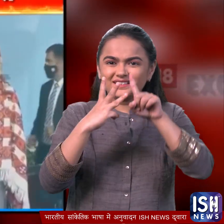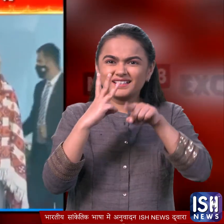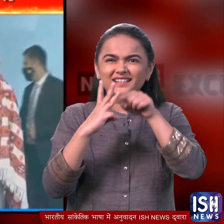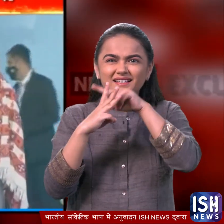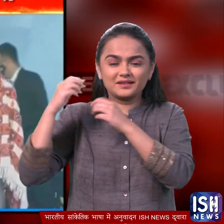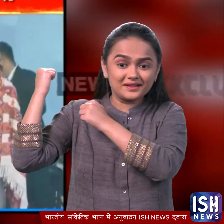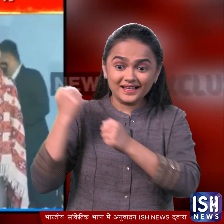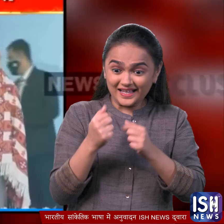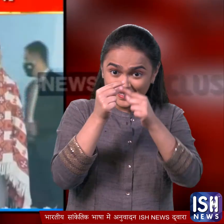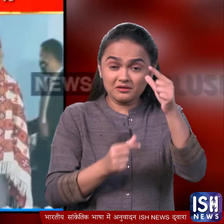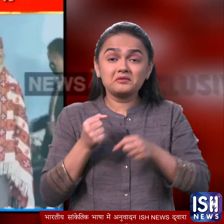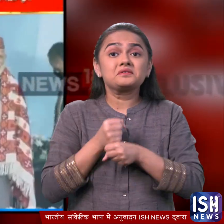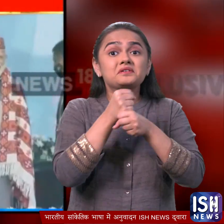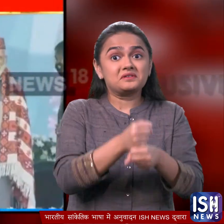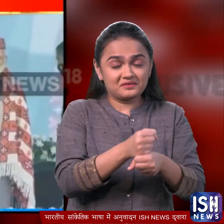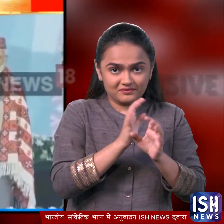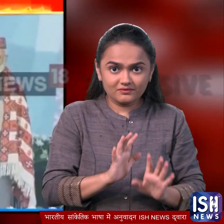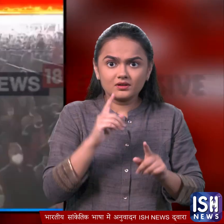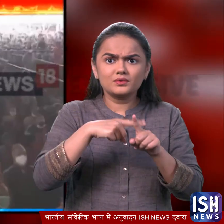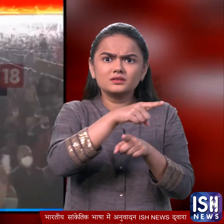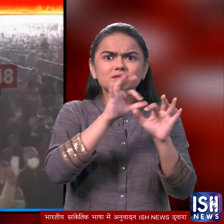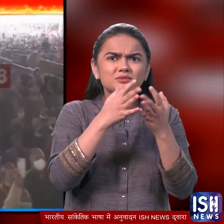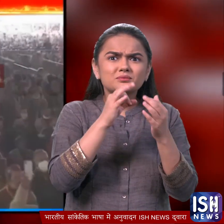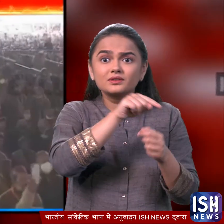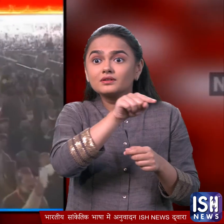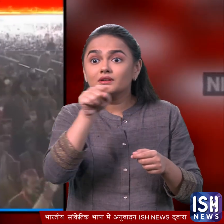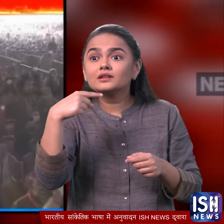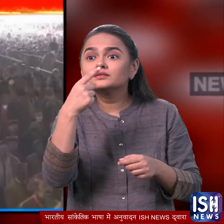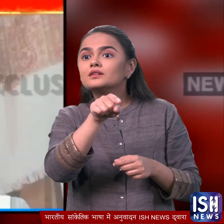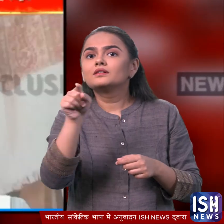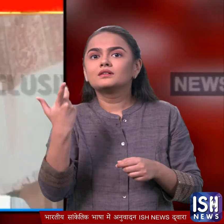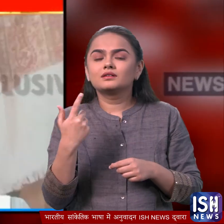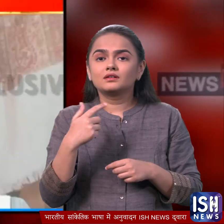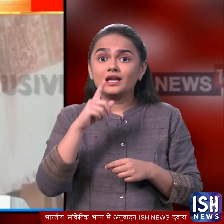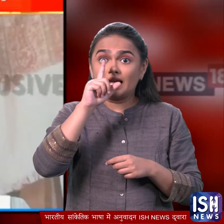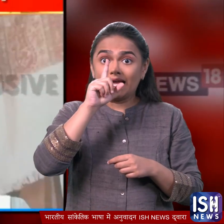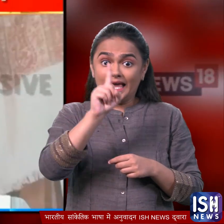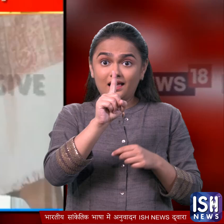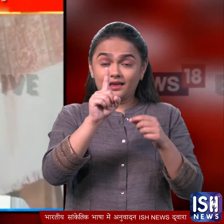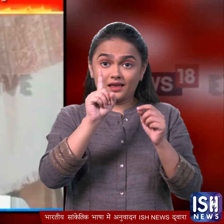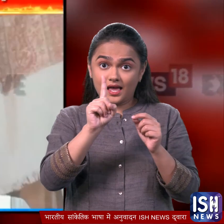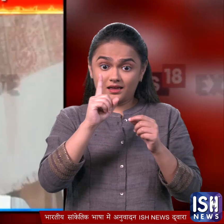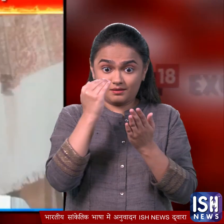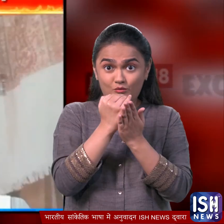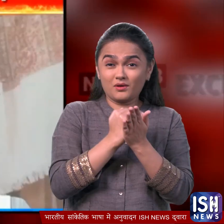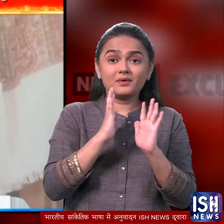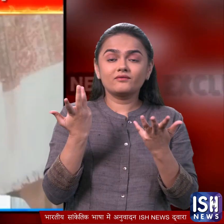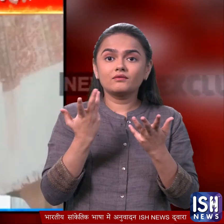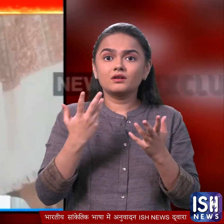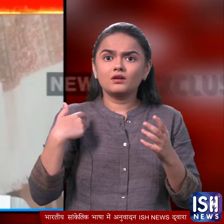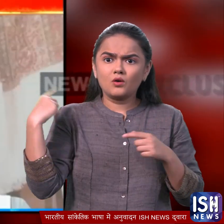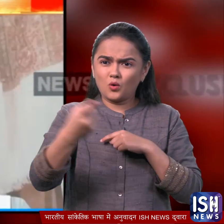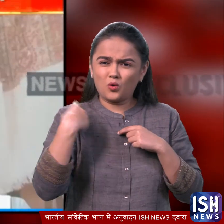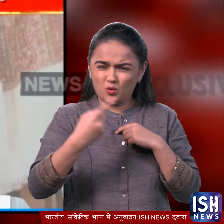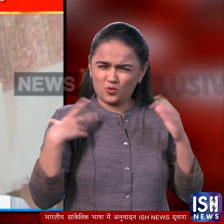भेंट किया गया। इस कार्यक्रम में पीएम ने परिवारवाद के बहाने विरोधियों को निशाने पर लिया। एक मॉडल है